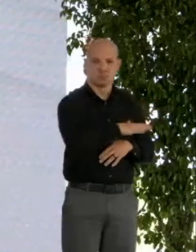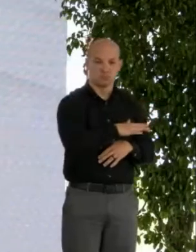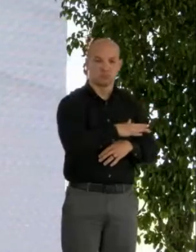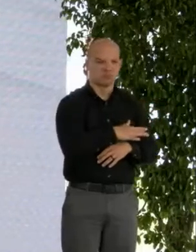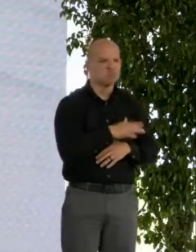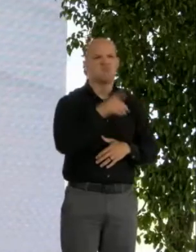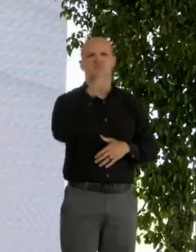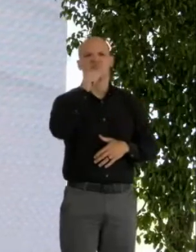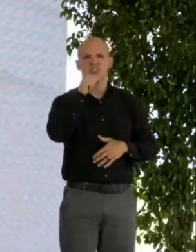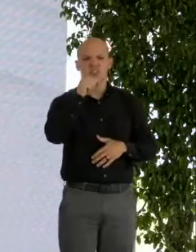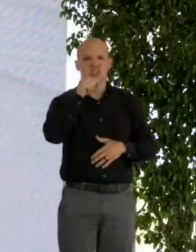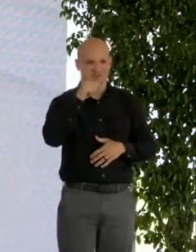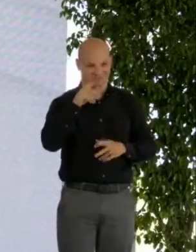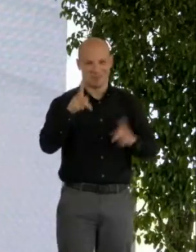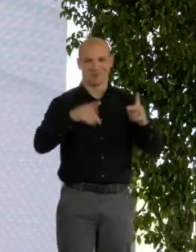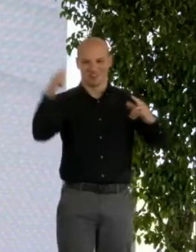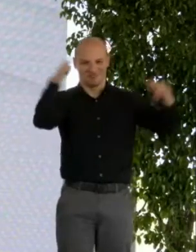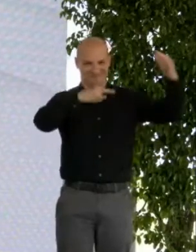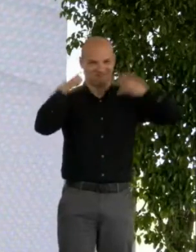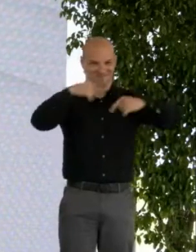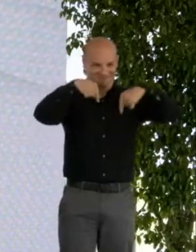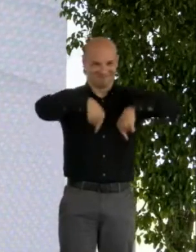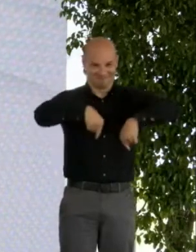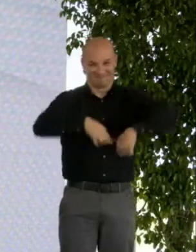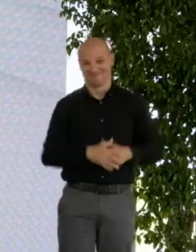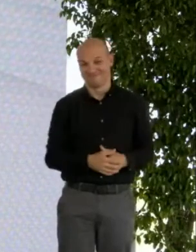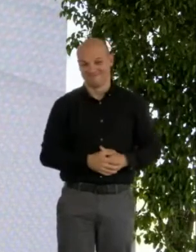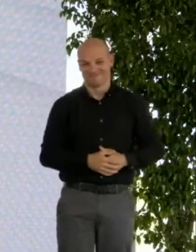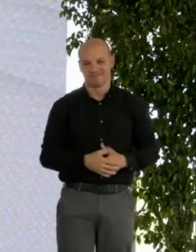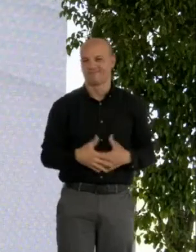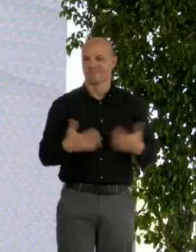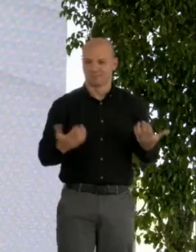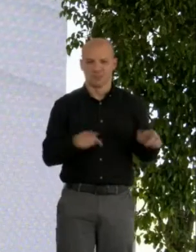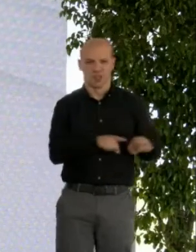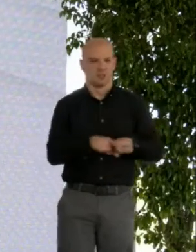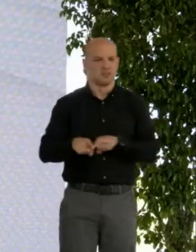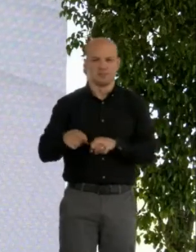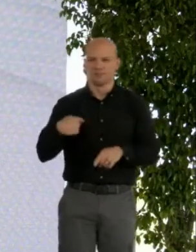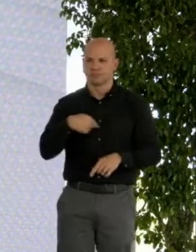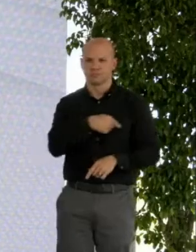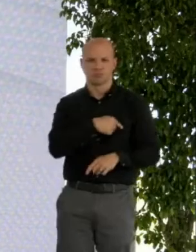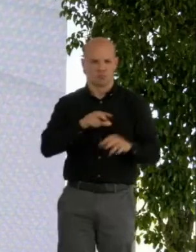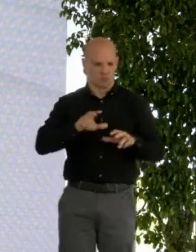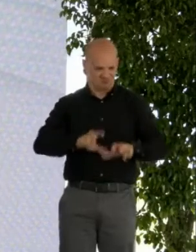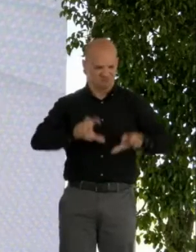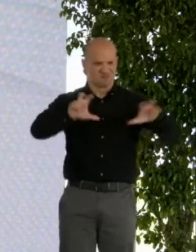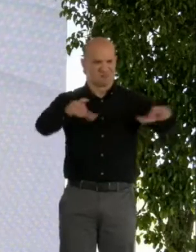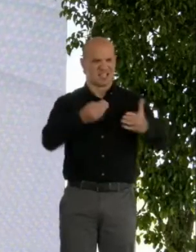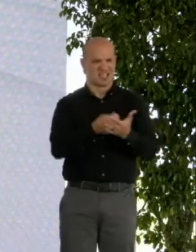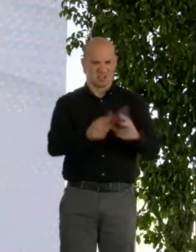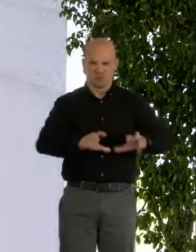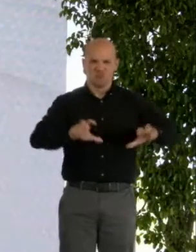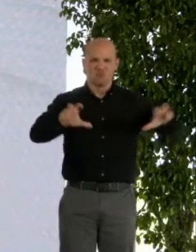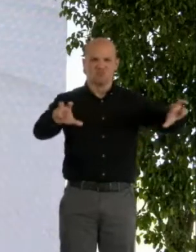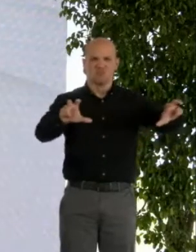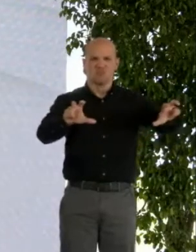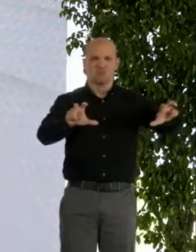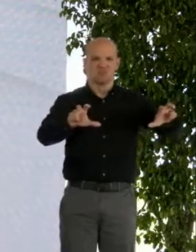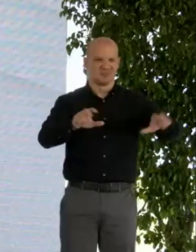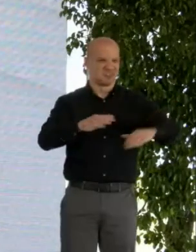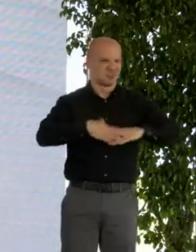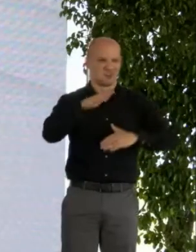quienes servimos en nuestro sector turístico. Asimismo, hemos hecho inversiones significativas de más